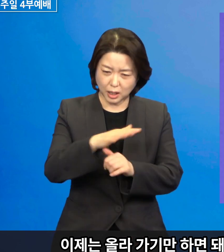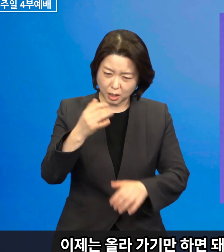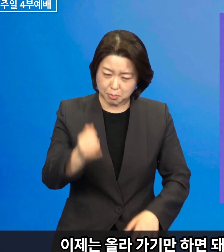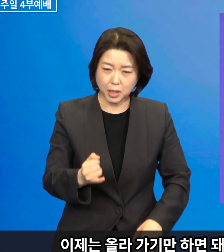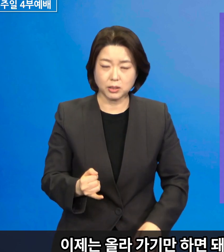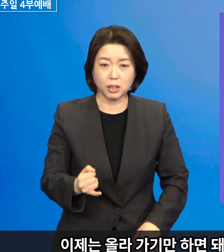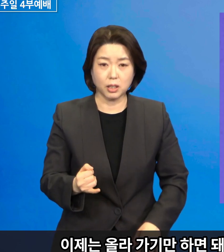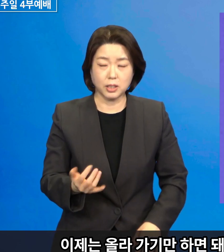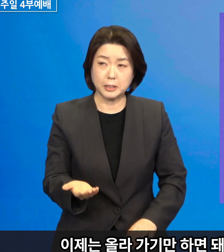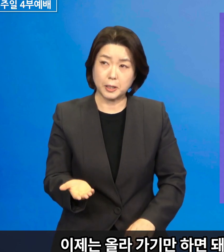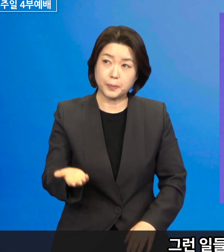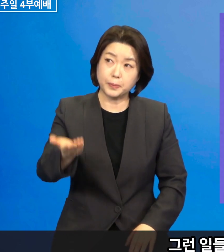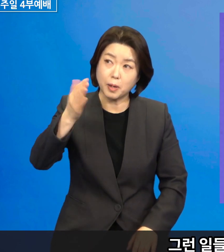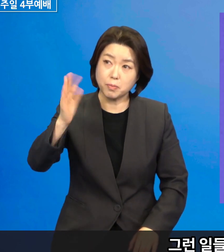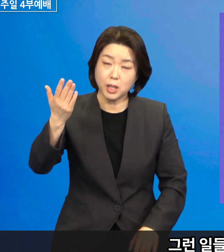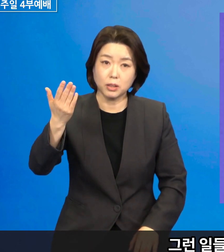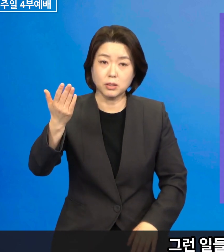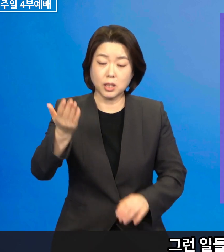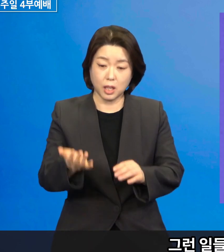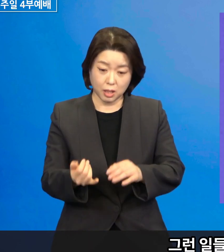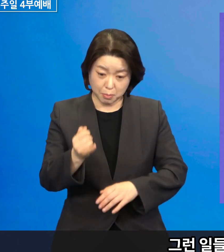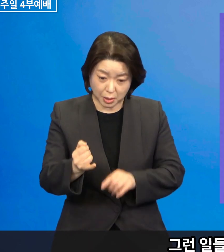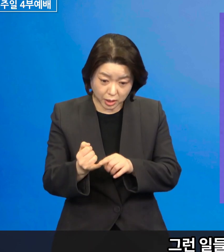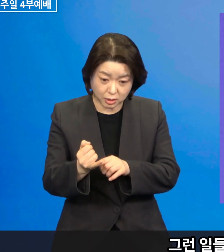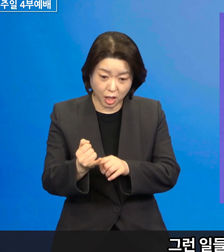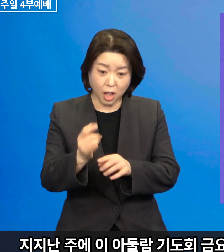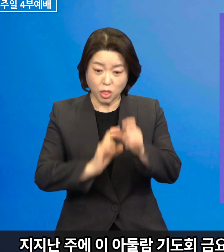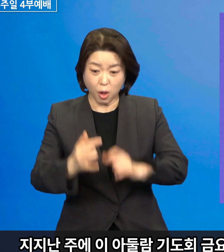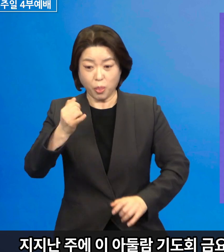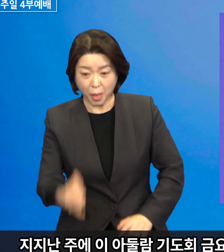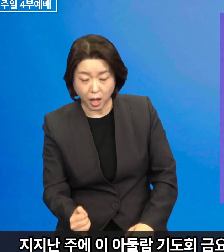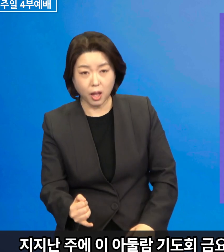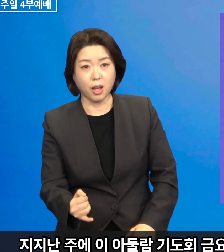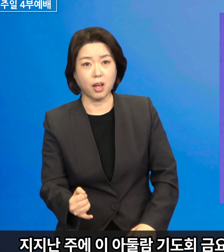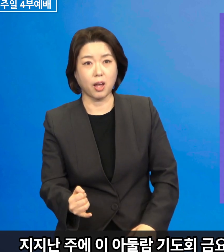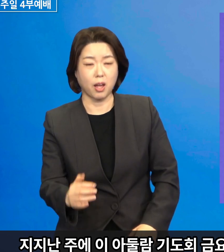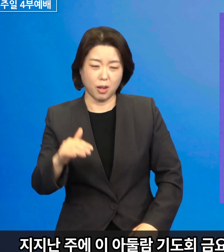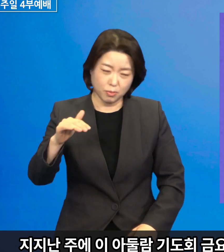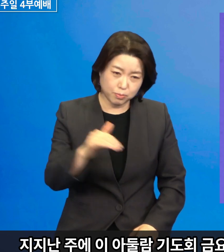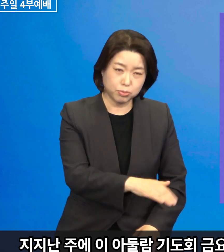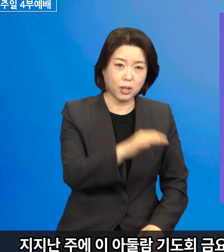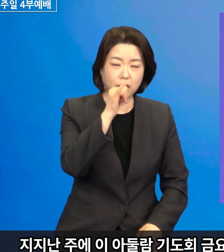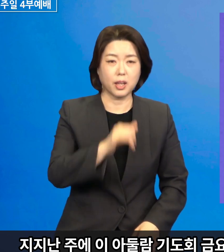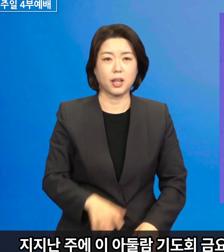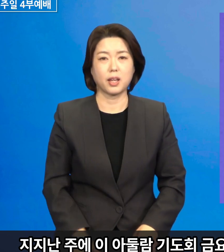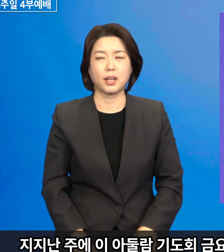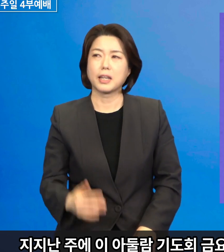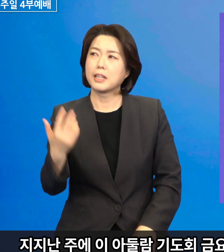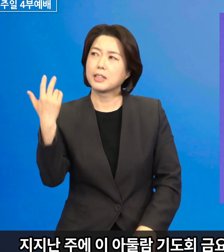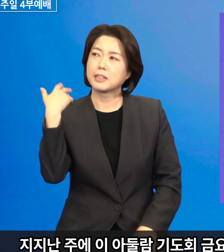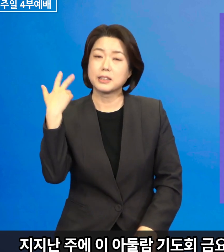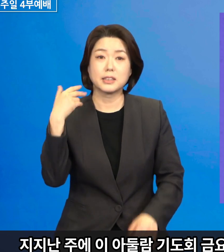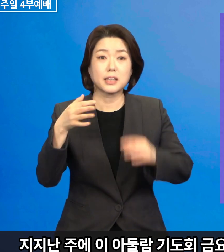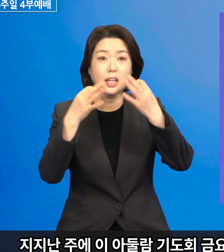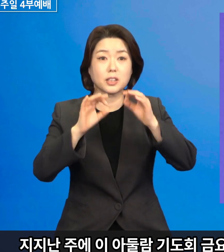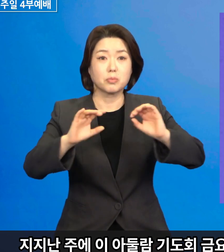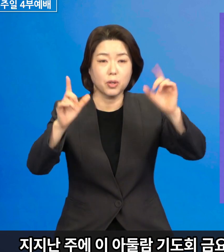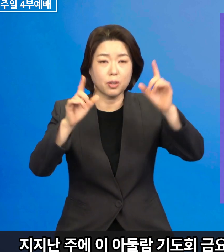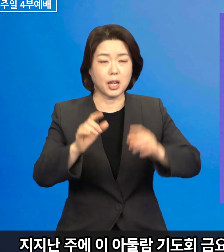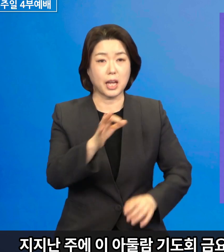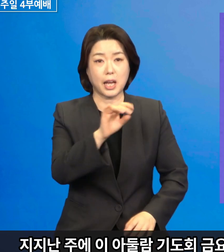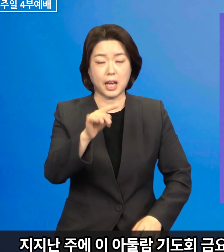더 떨어지는 거죠. 그런 일들이 일어나요. 지지난주에 이 아들람 기도회 금년 성령 집회 때